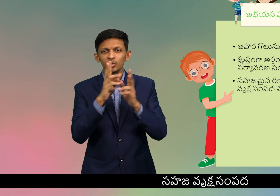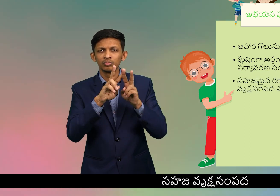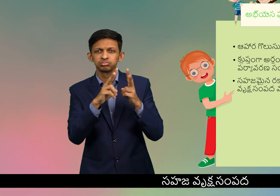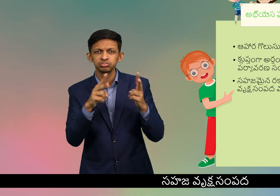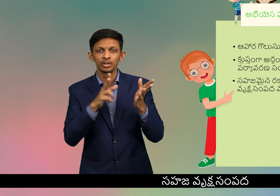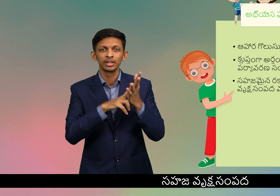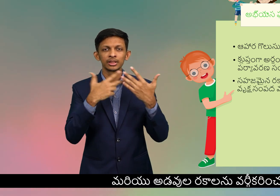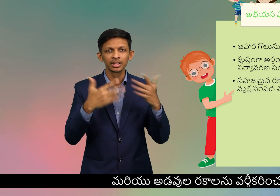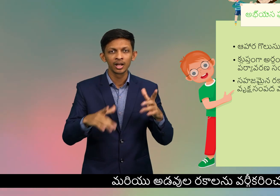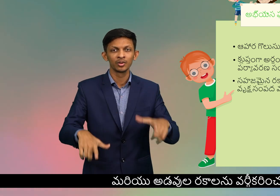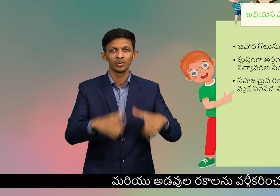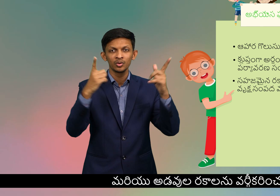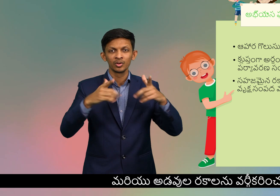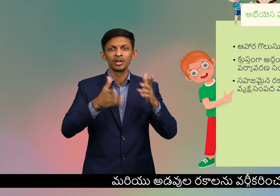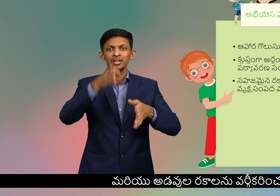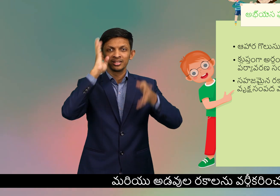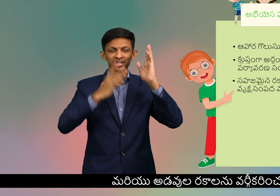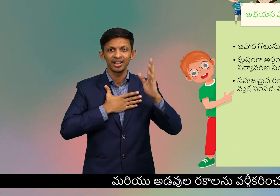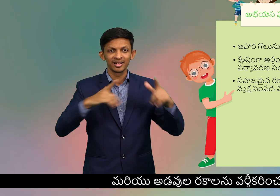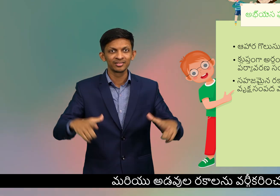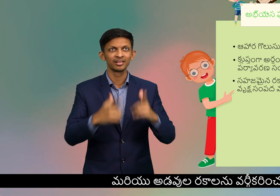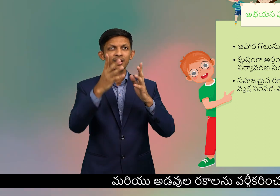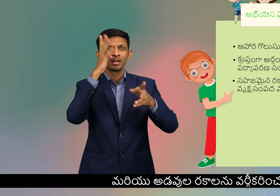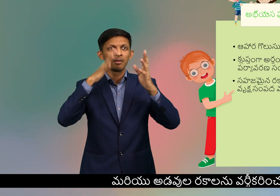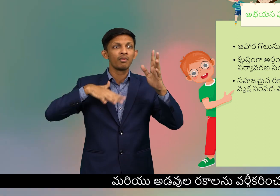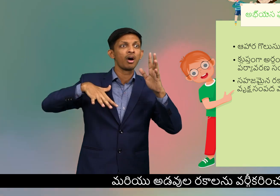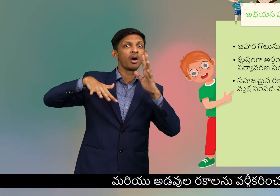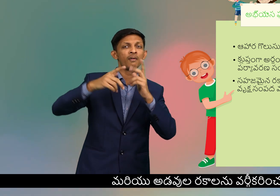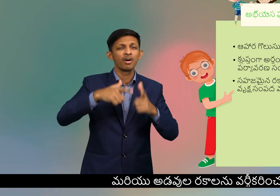సంపద మరియు అడవుల రకాలను వర్గీకరించండి.